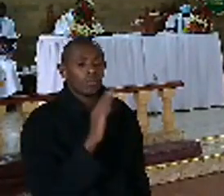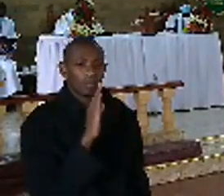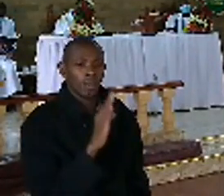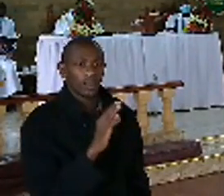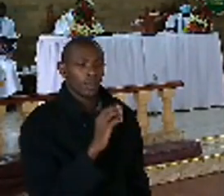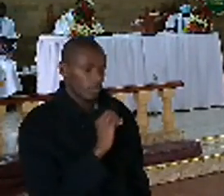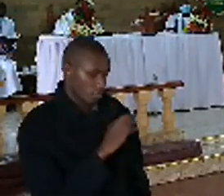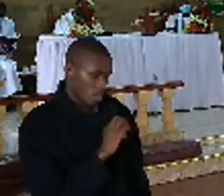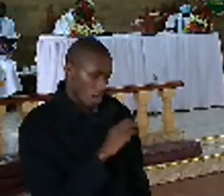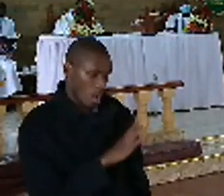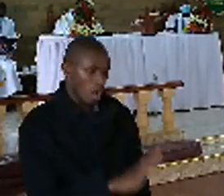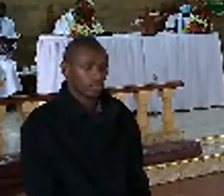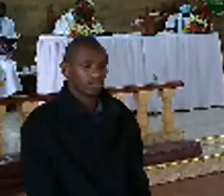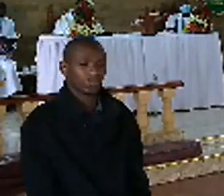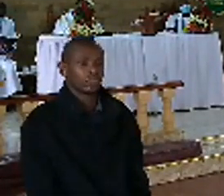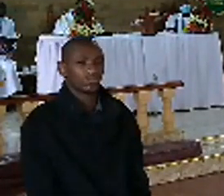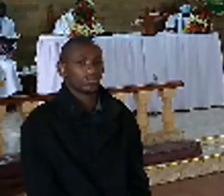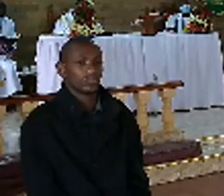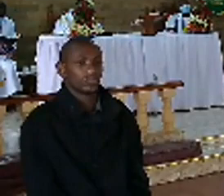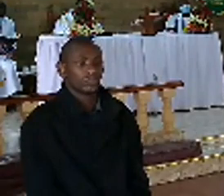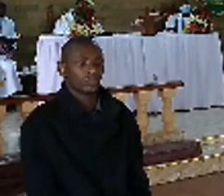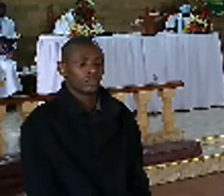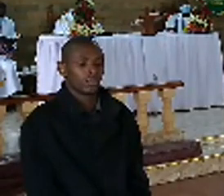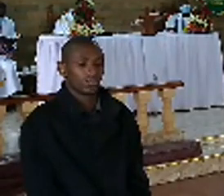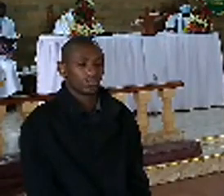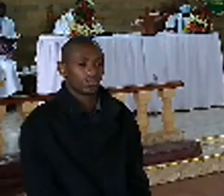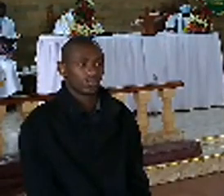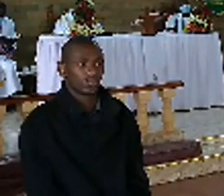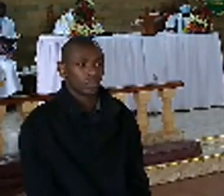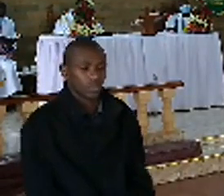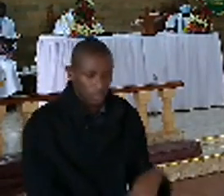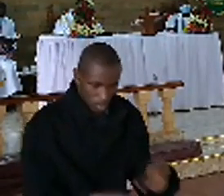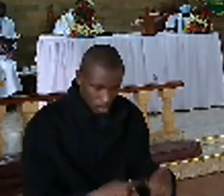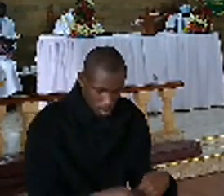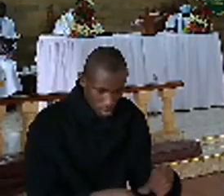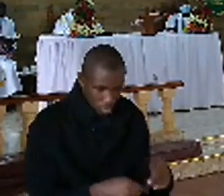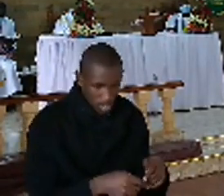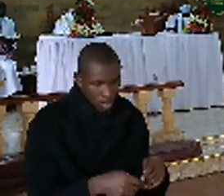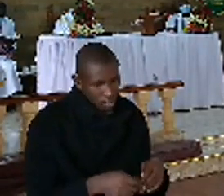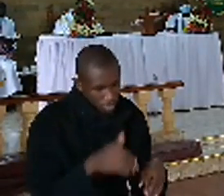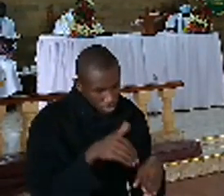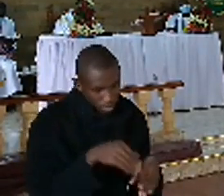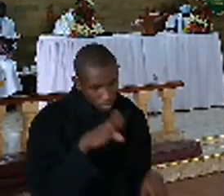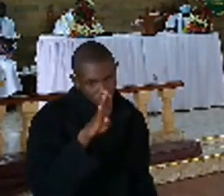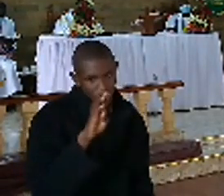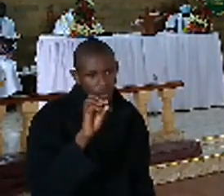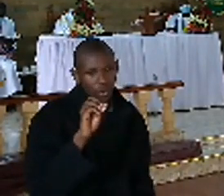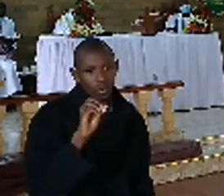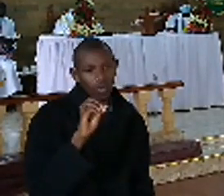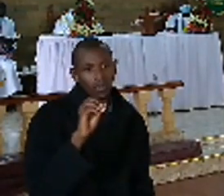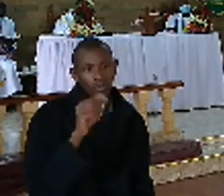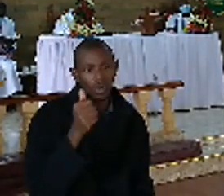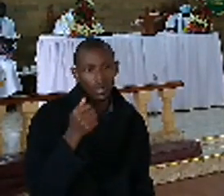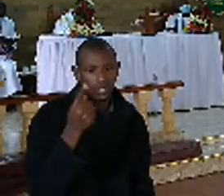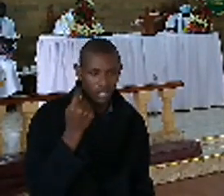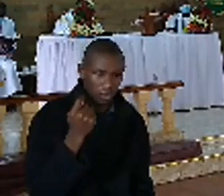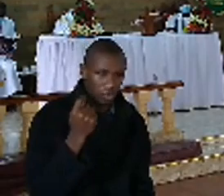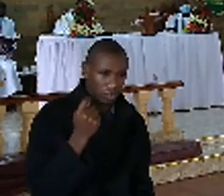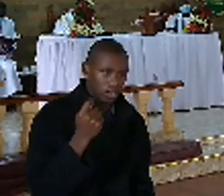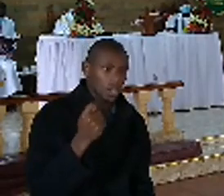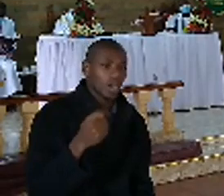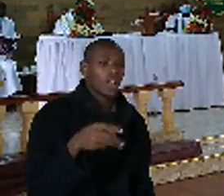tigai wetigira. Akemade gelela agetonya malikafu. Na luolo huho logetuika.